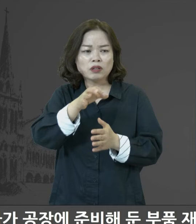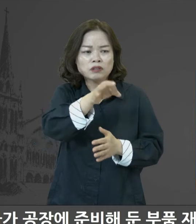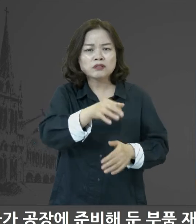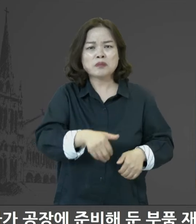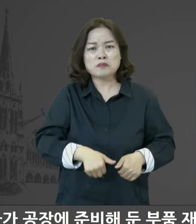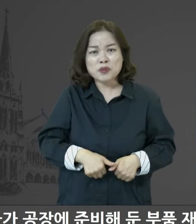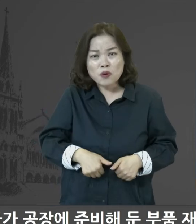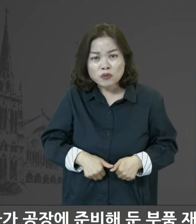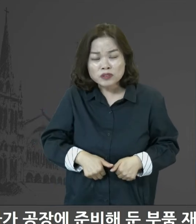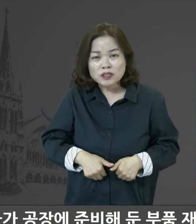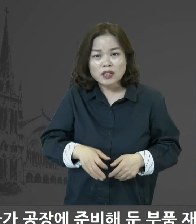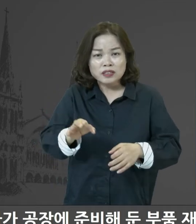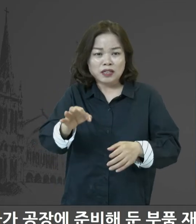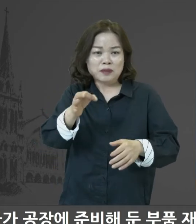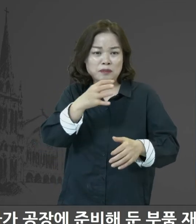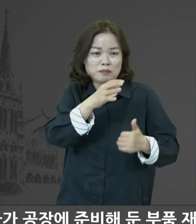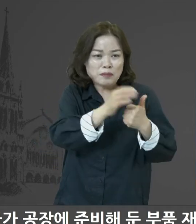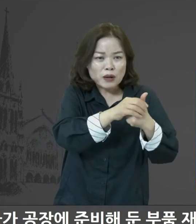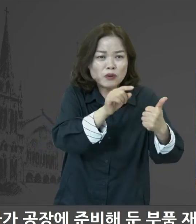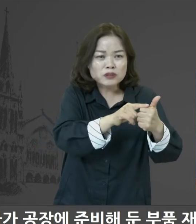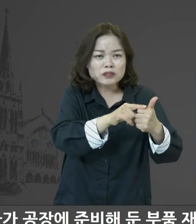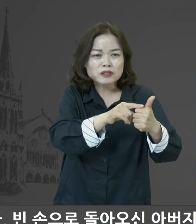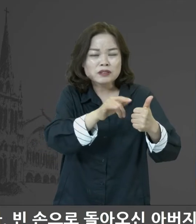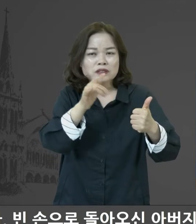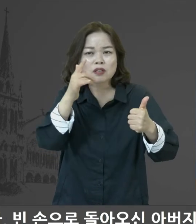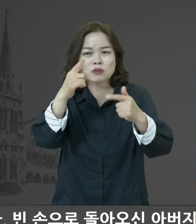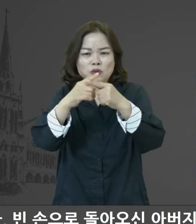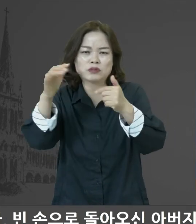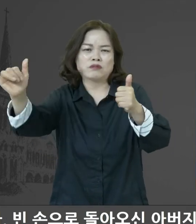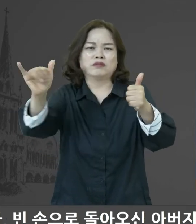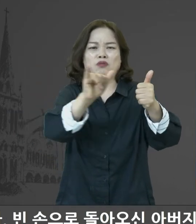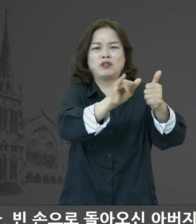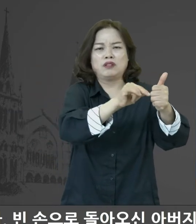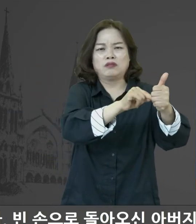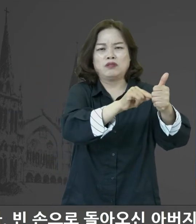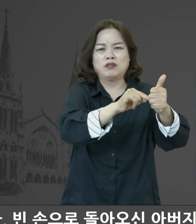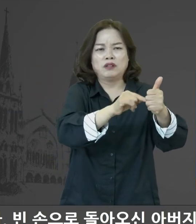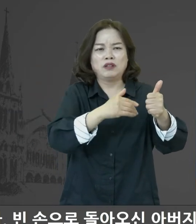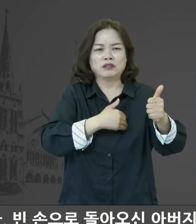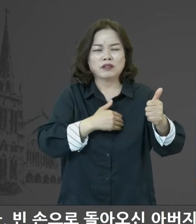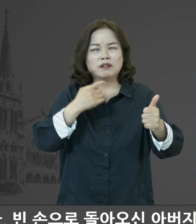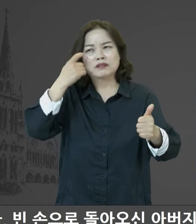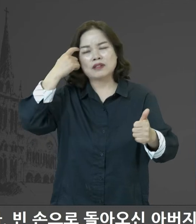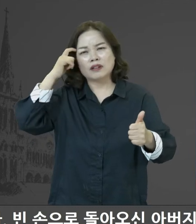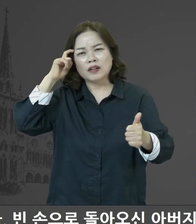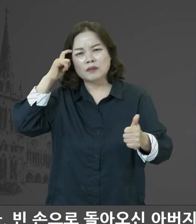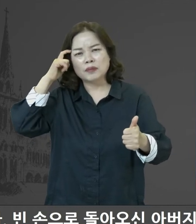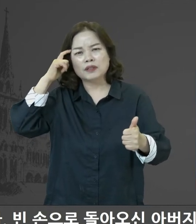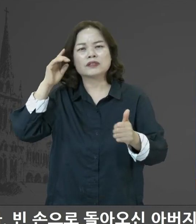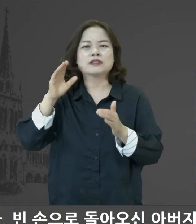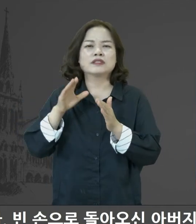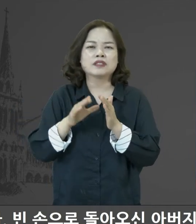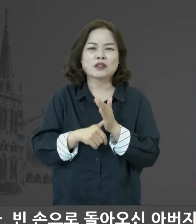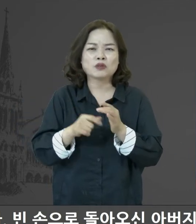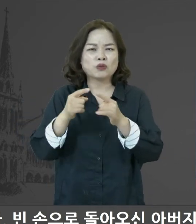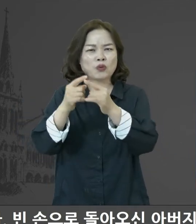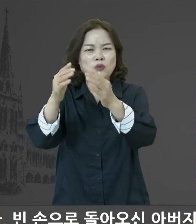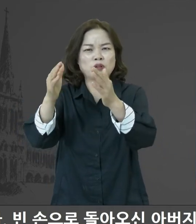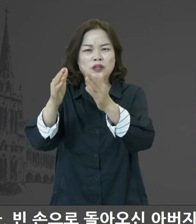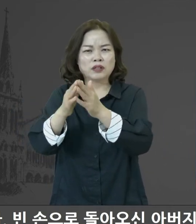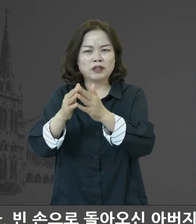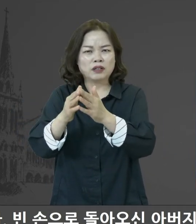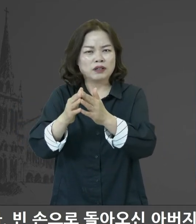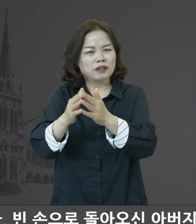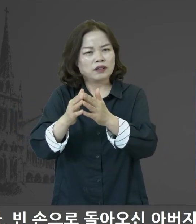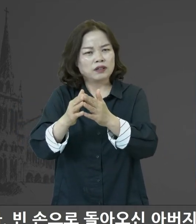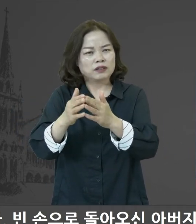필요해서 재정을 맡고 있는 저희 아버지에게 전화를 한 것입니다. 제가 생각을 해봐도 그때 당시에 교회는